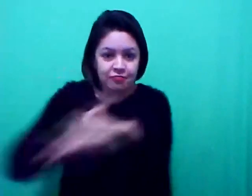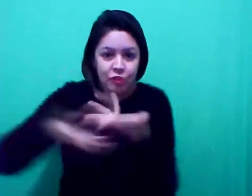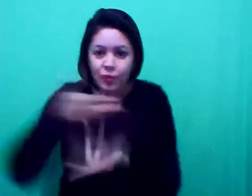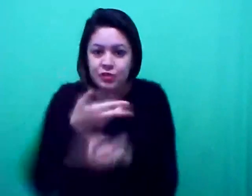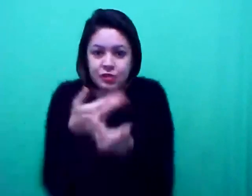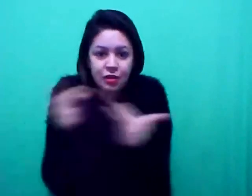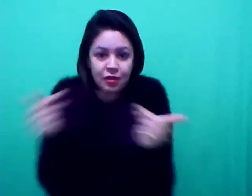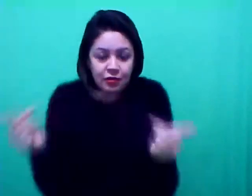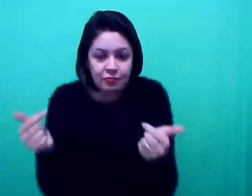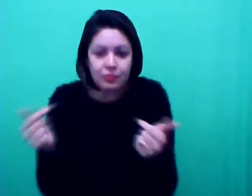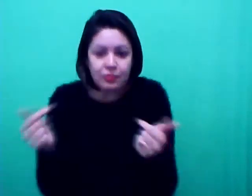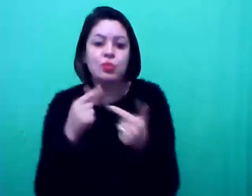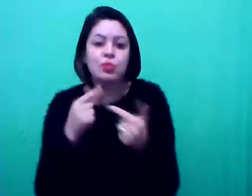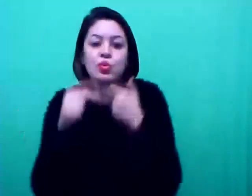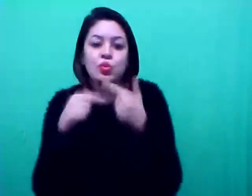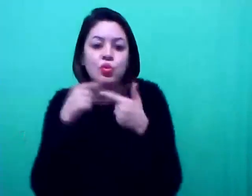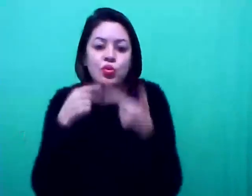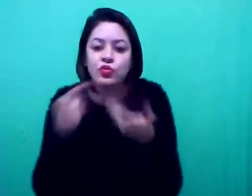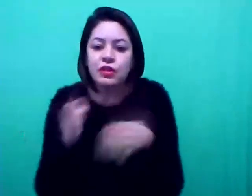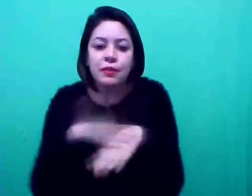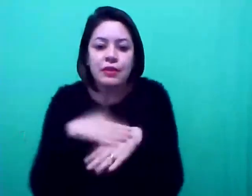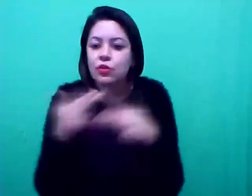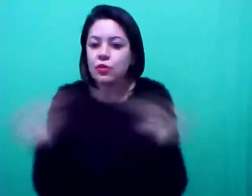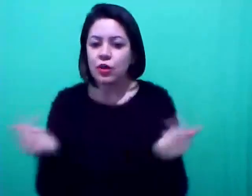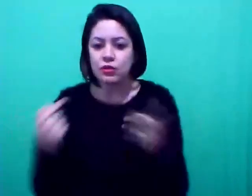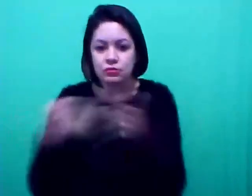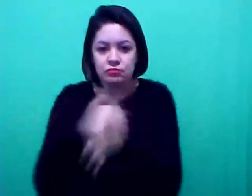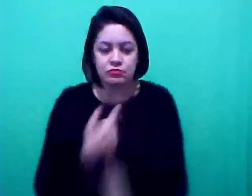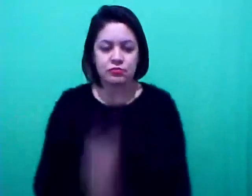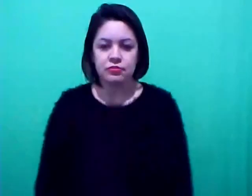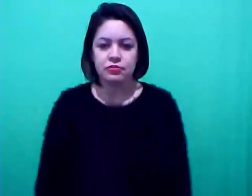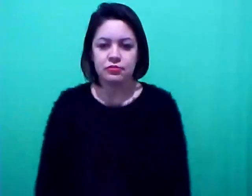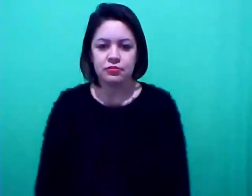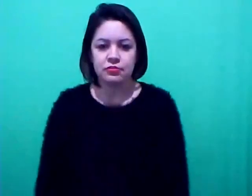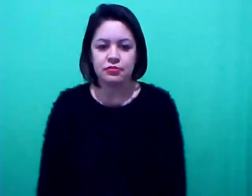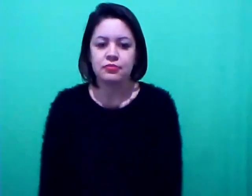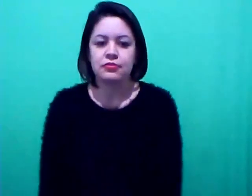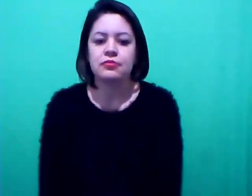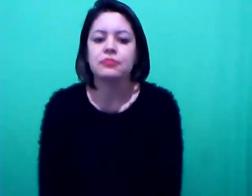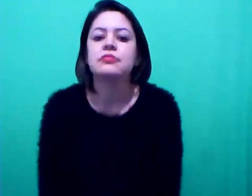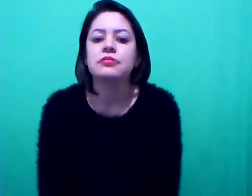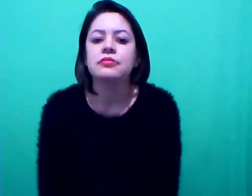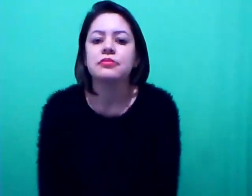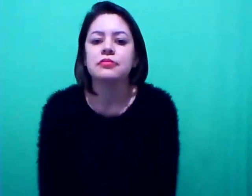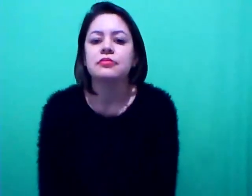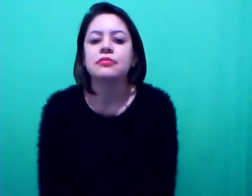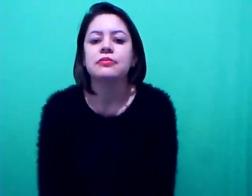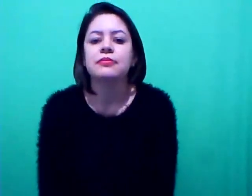Vocês querem, né, ter esse contato com o surdo, às vezes fala que não consegue, né? Ou não conseguem ter o contato. É isso?